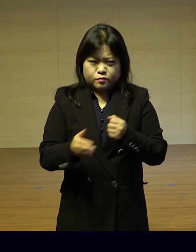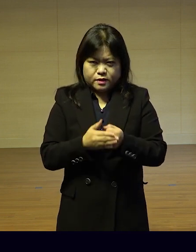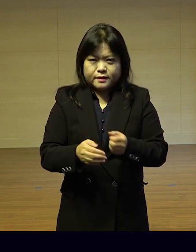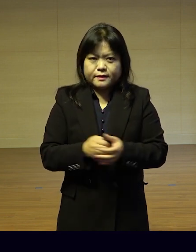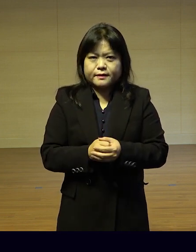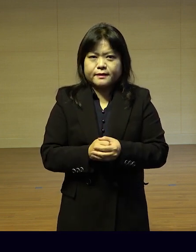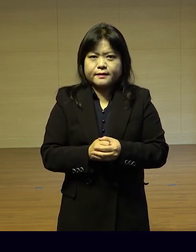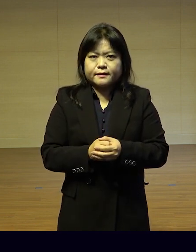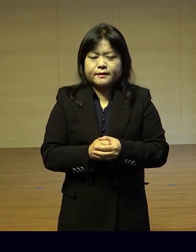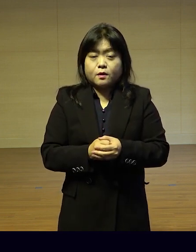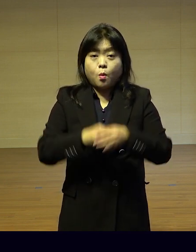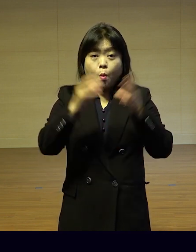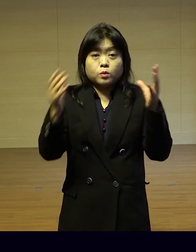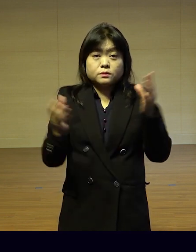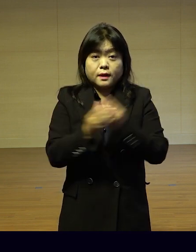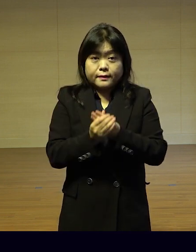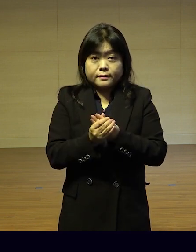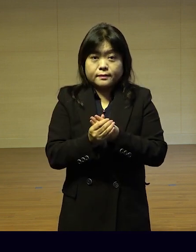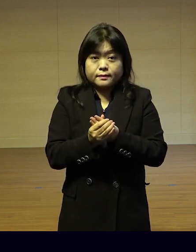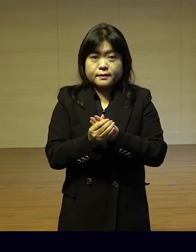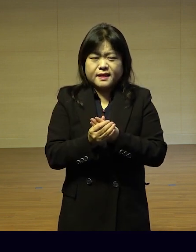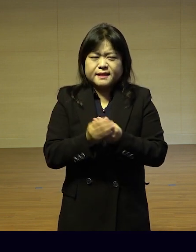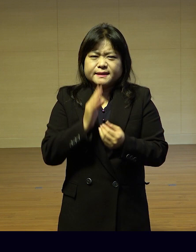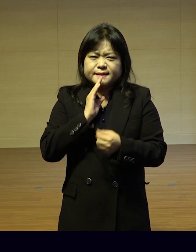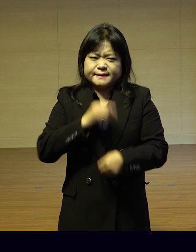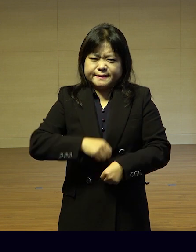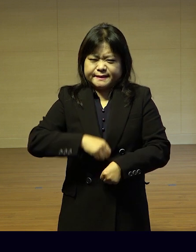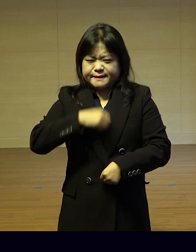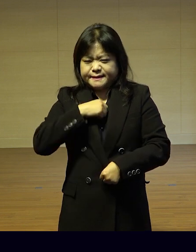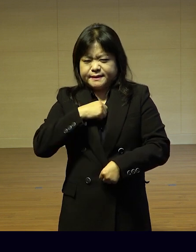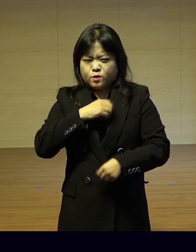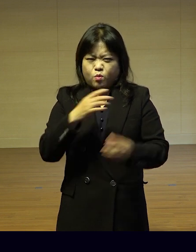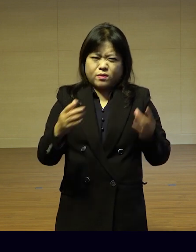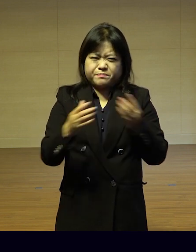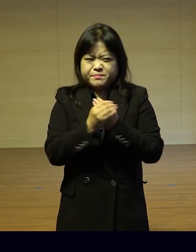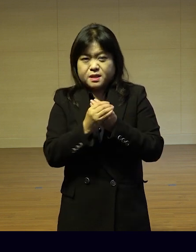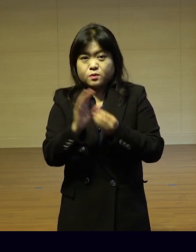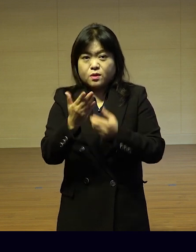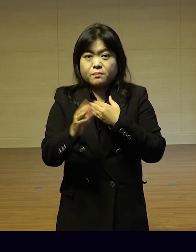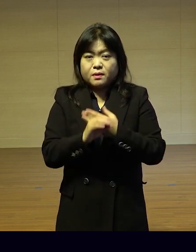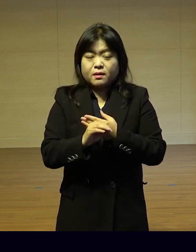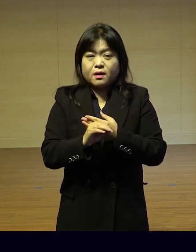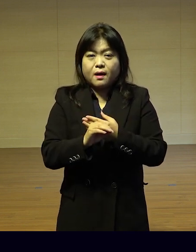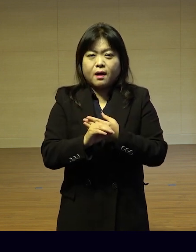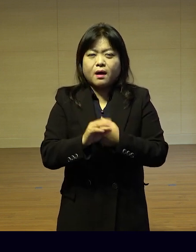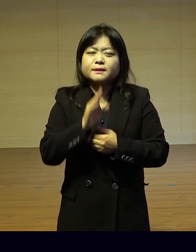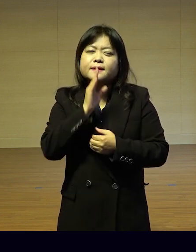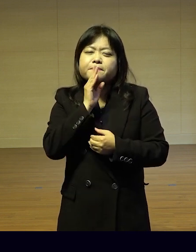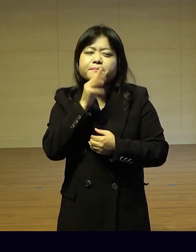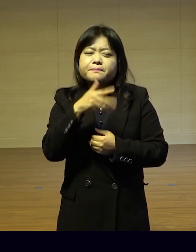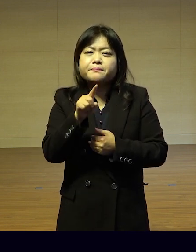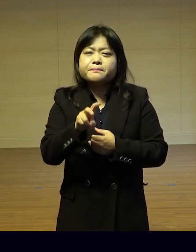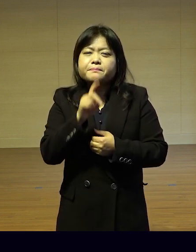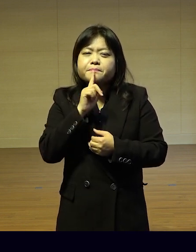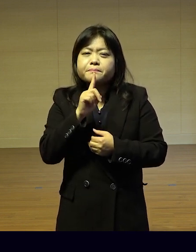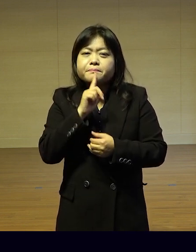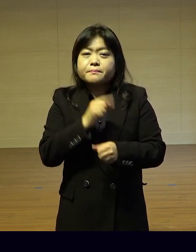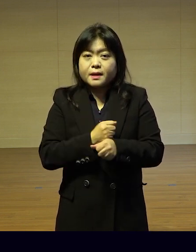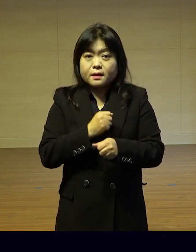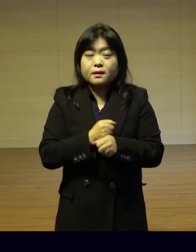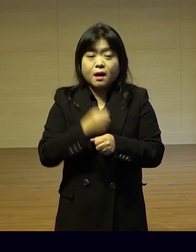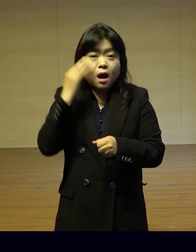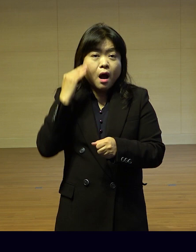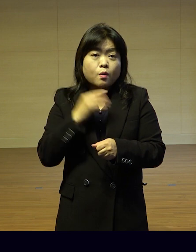얘기하고 온전한 진실에 다 이르렀을 때 그것을 바하이트, 트루스라고 그렇게 얘기합니다. 우리말하고 대응합니다.